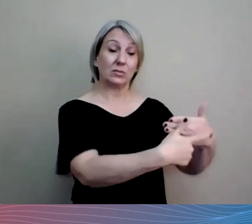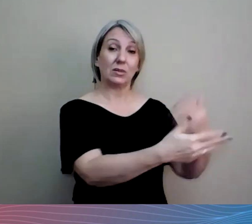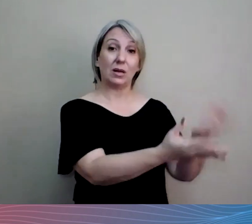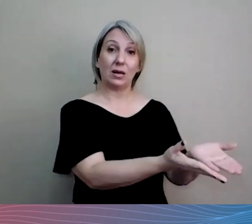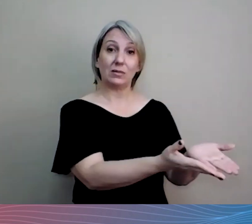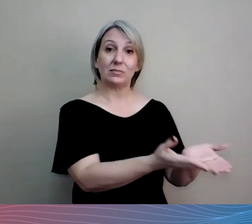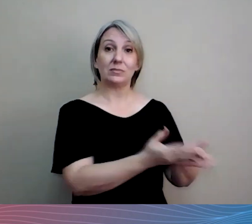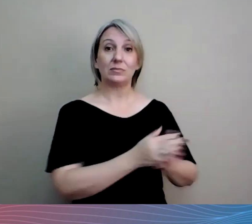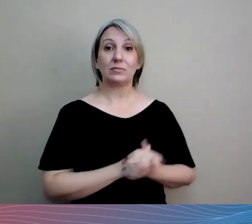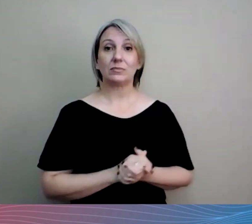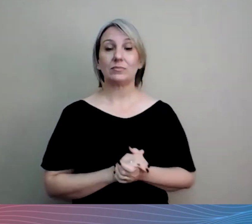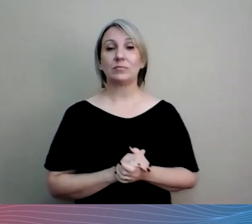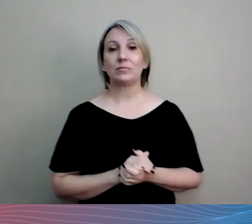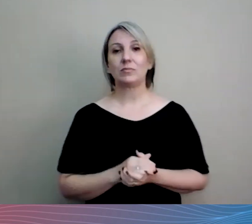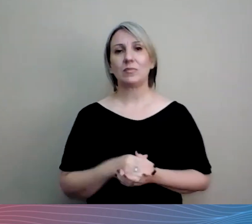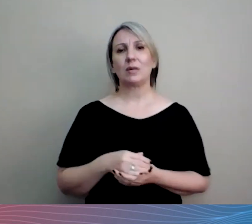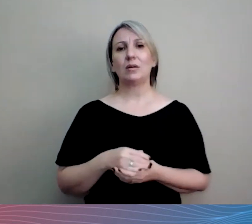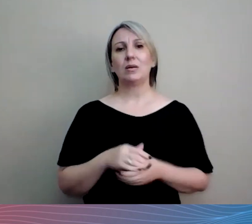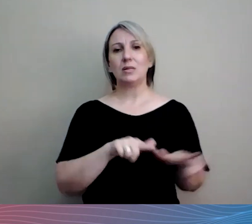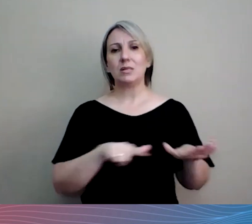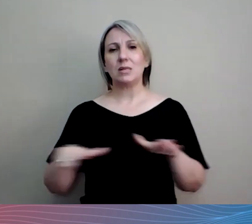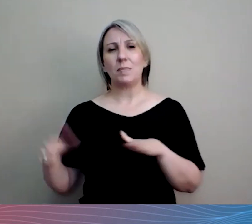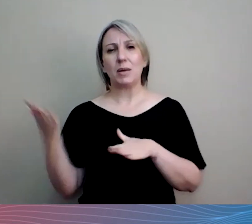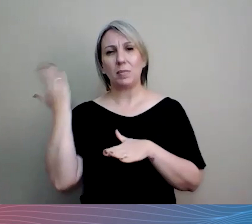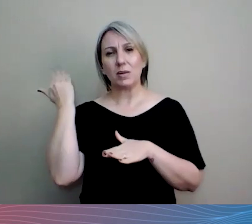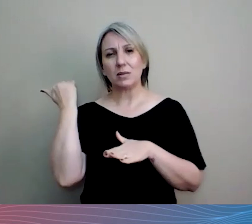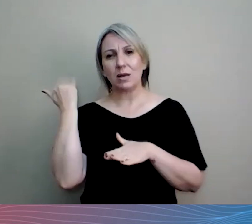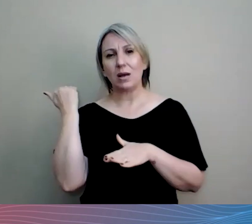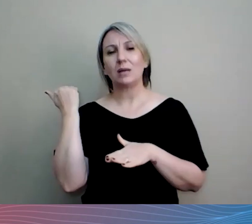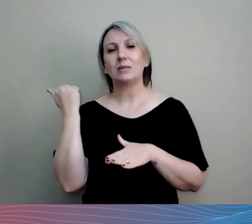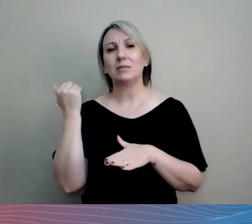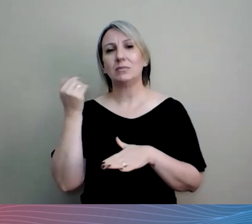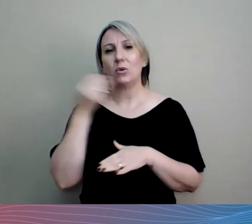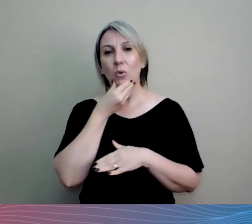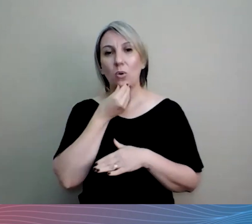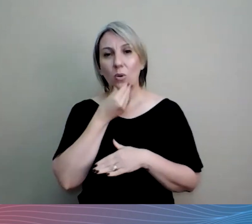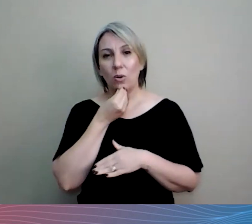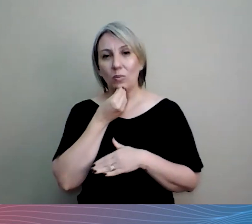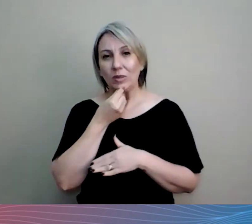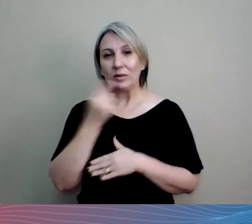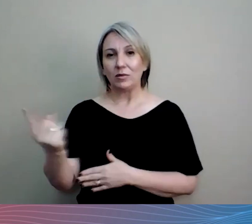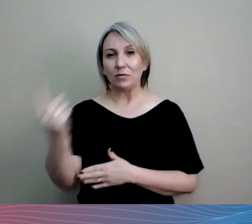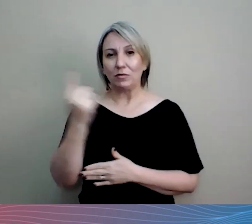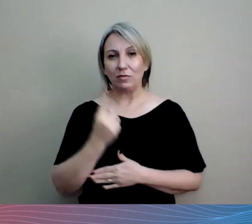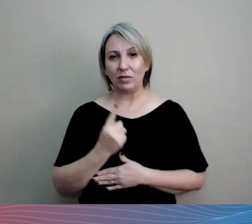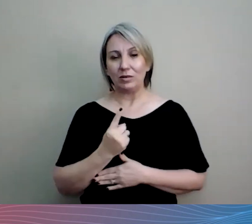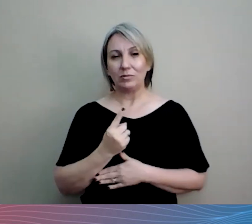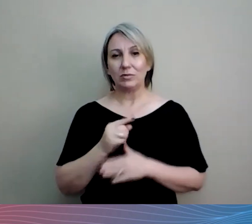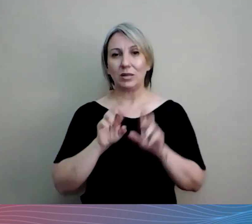Irmão Pedro, é a primeira vez que eu venho numa reunião como essa, uma reunião grande, né? Domingo de